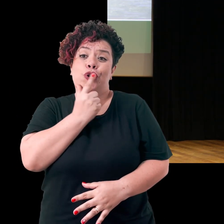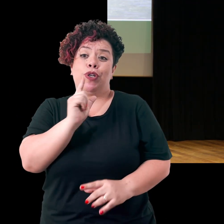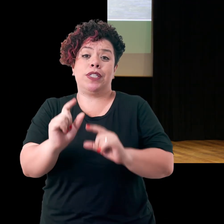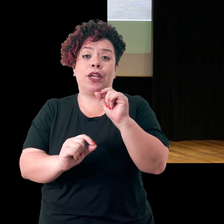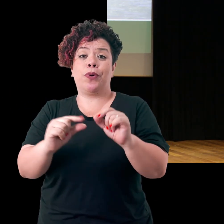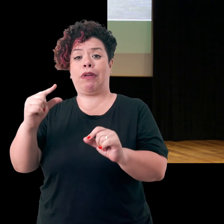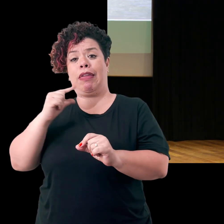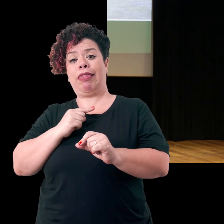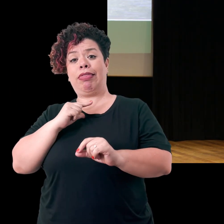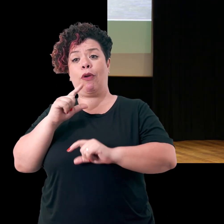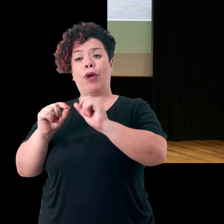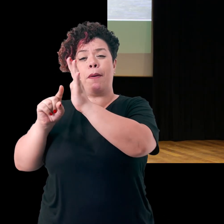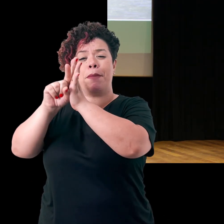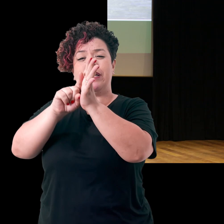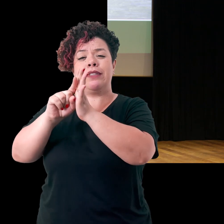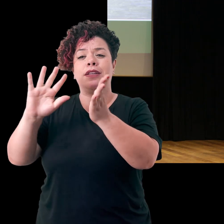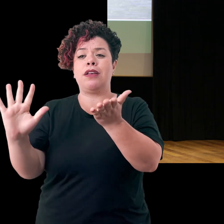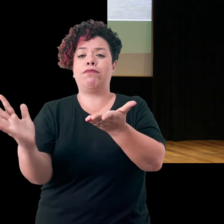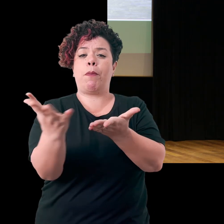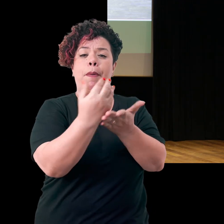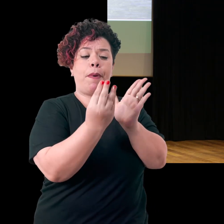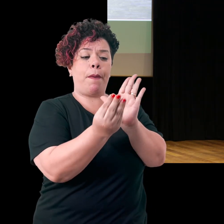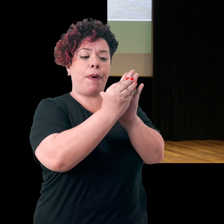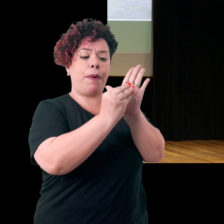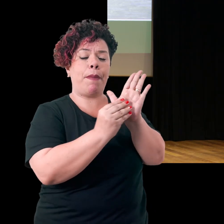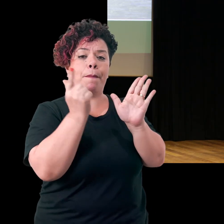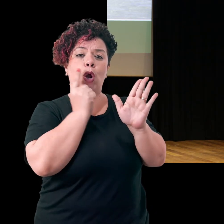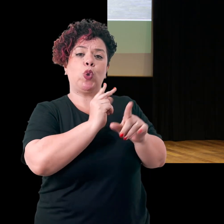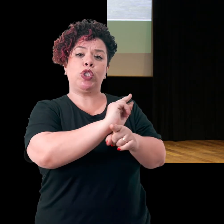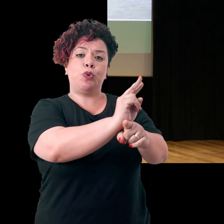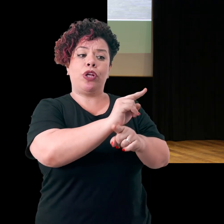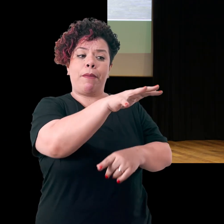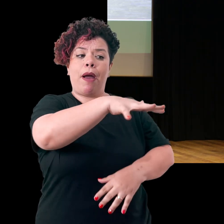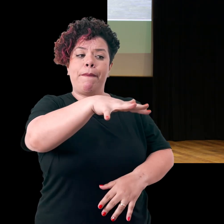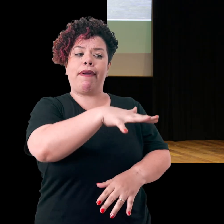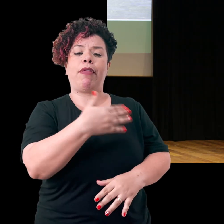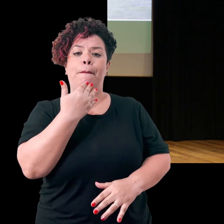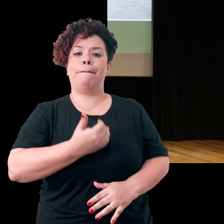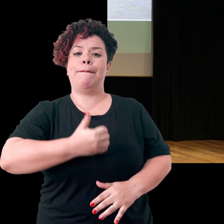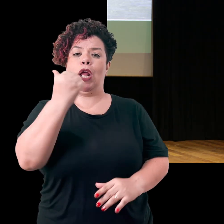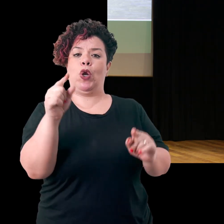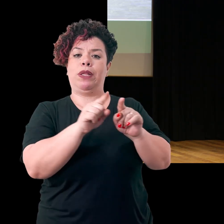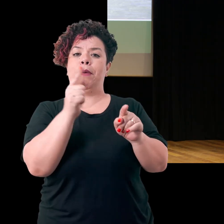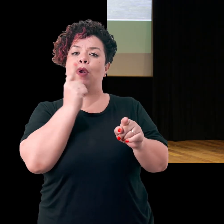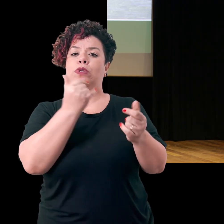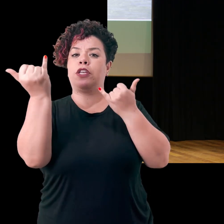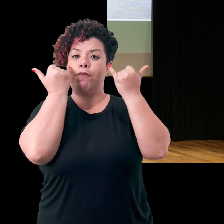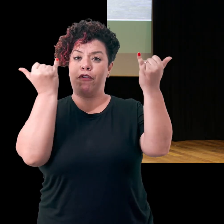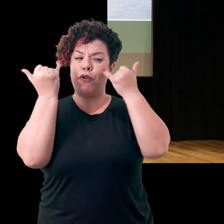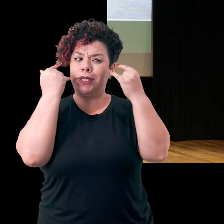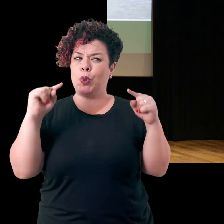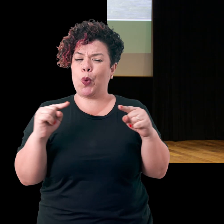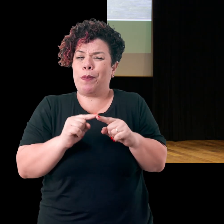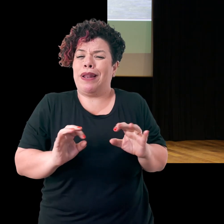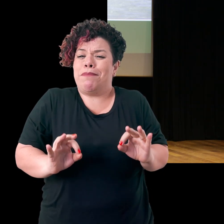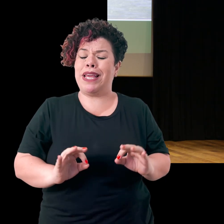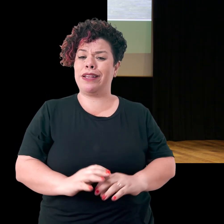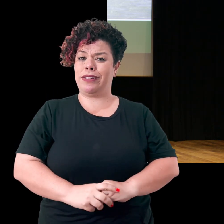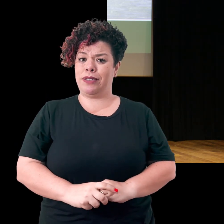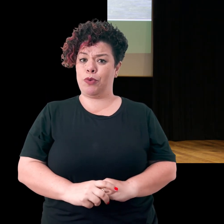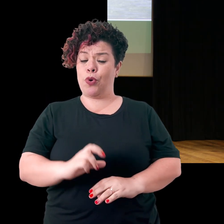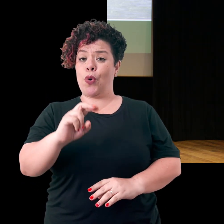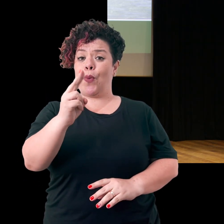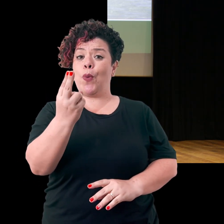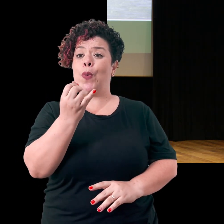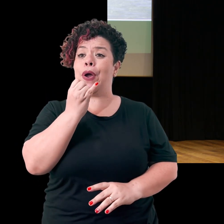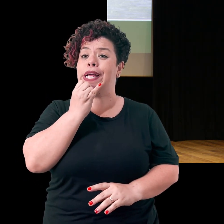desenhos amostrais para fazer monitoramento ambiental mais apropriado para você realmente ter uma informação que faça sentido?